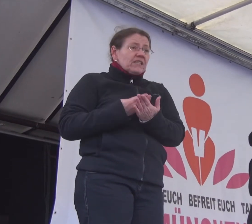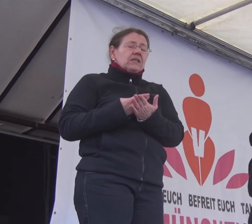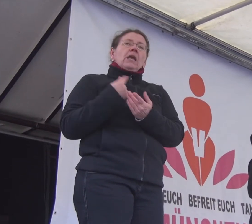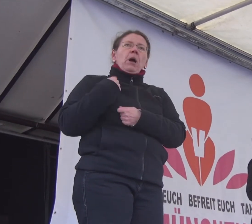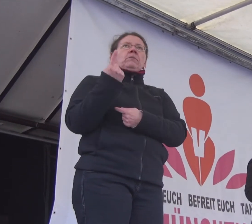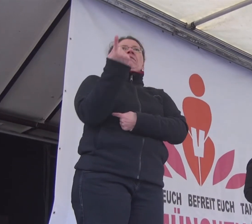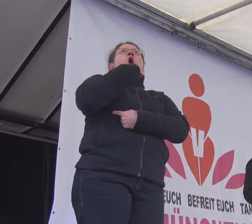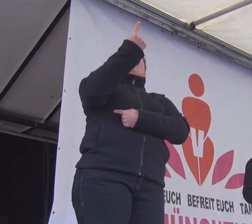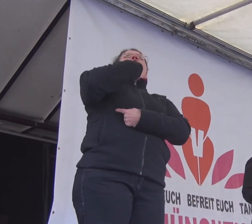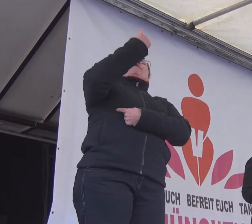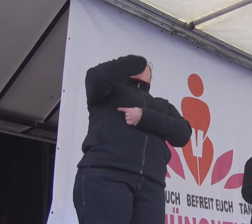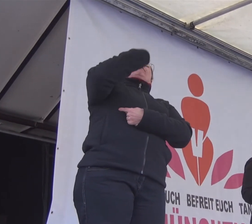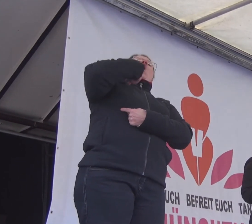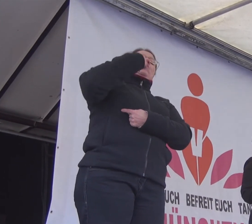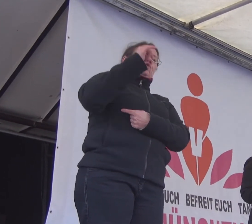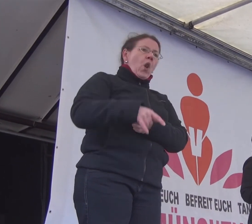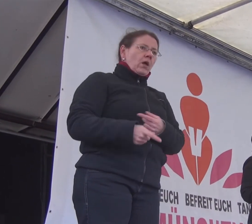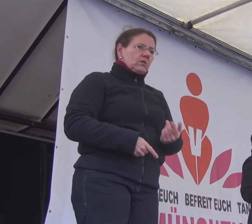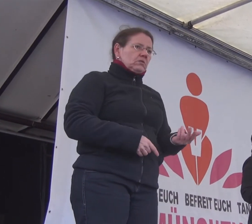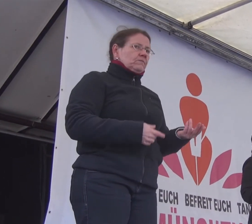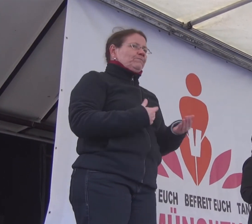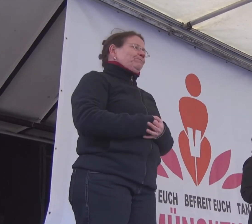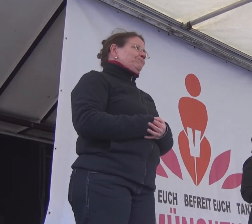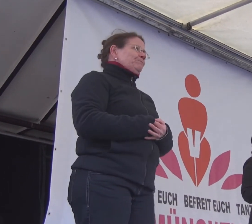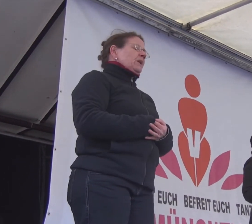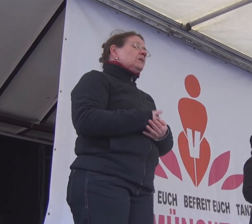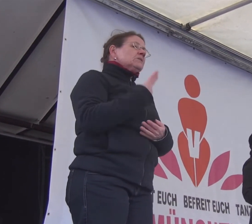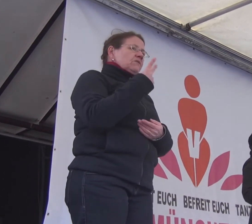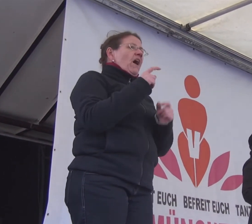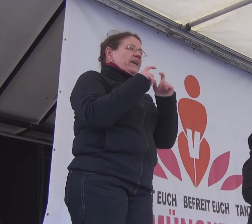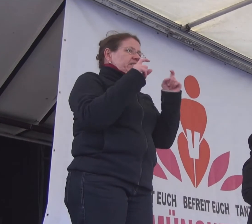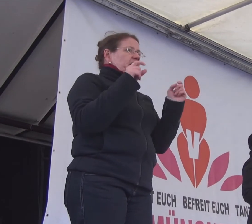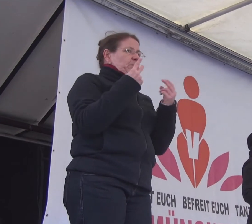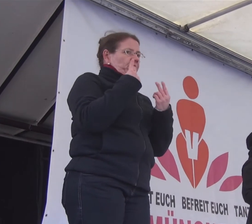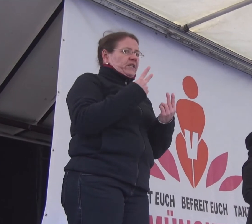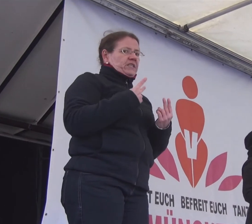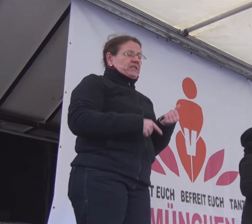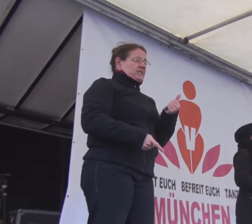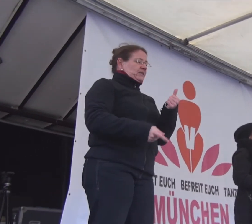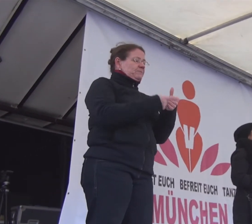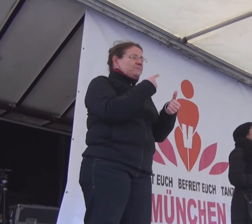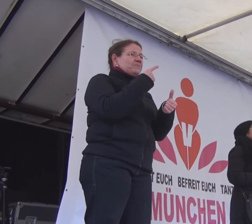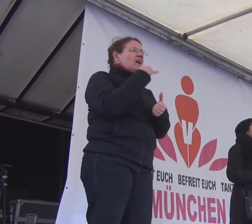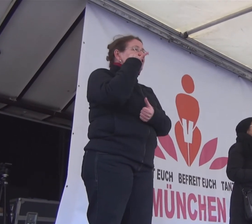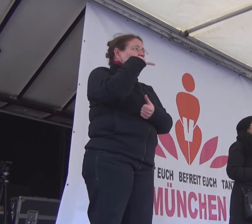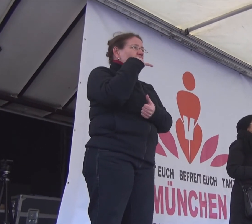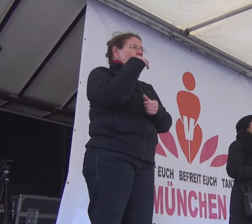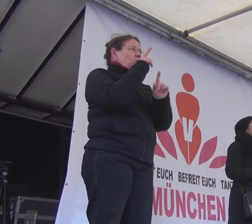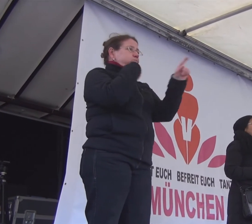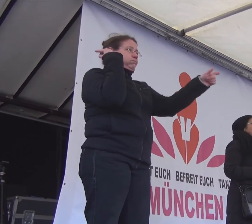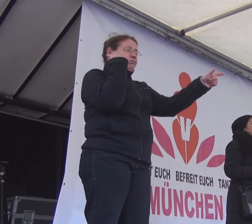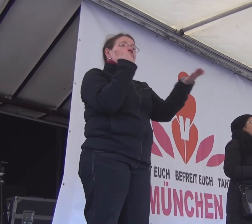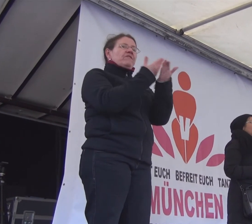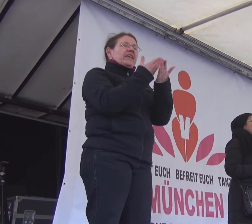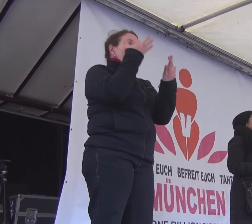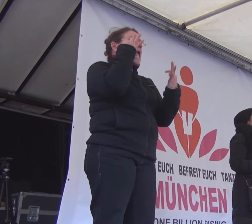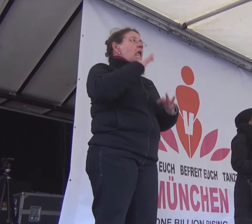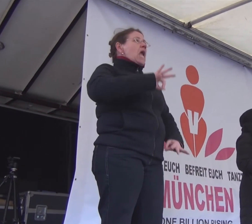Tradition anbelangt, möchte ich zwei Sachen unbedingt ansprechen. Ehrenmorde ist keine Tradition.